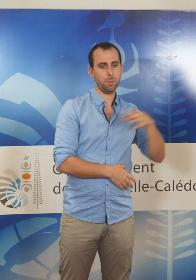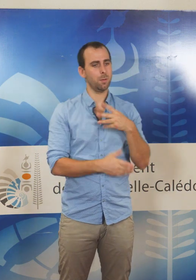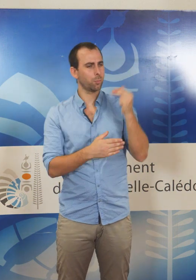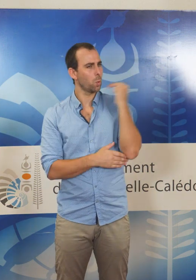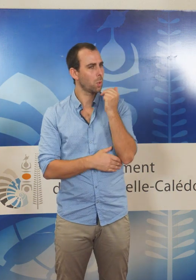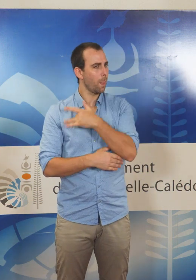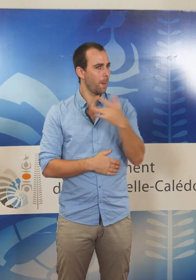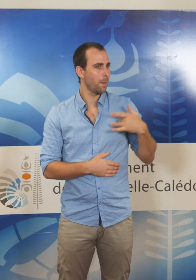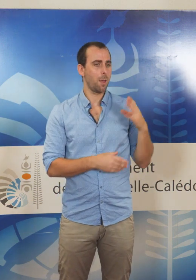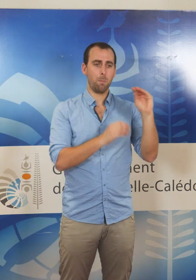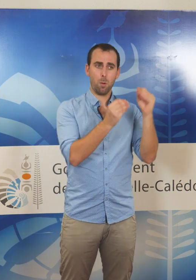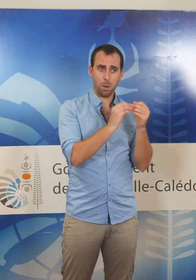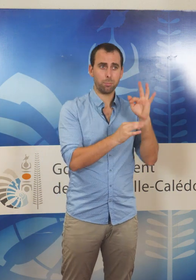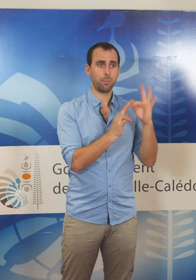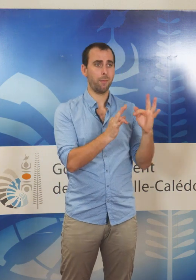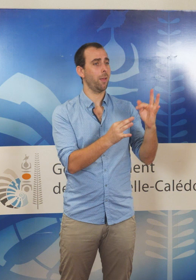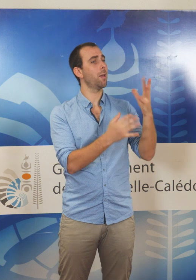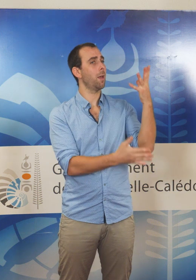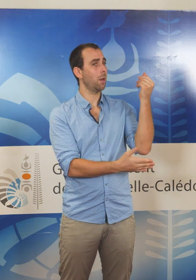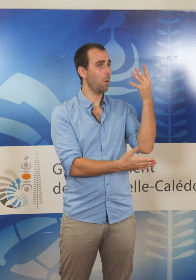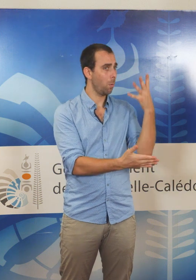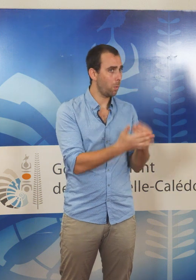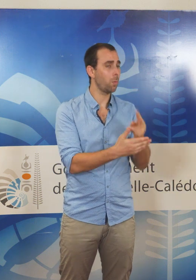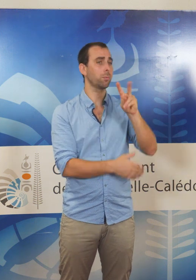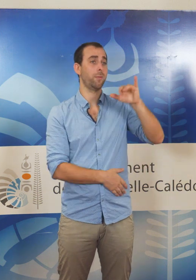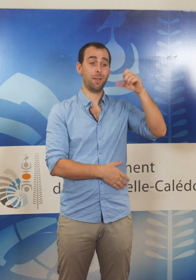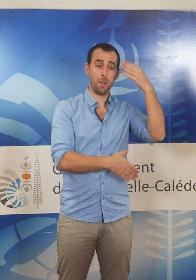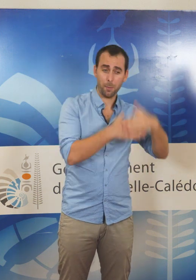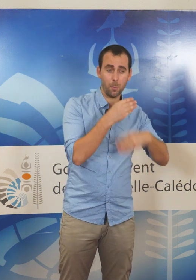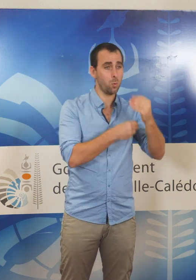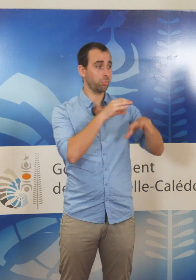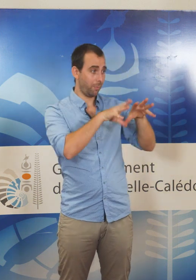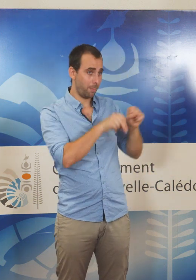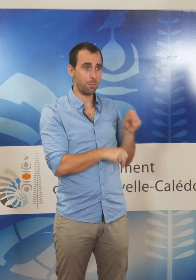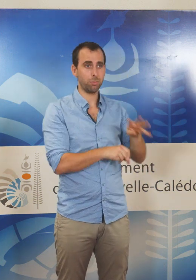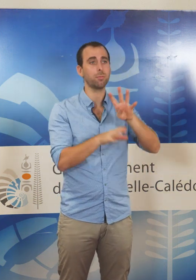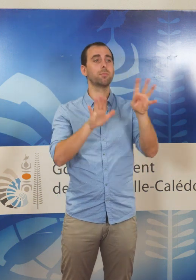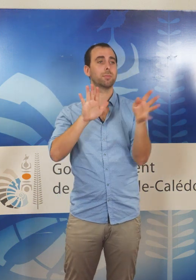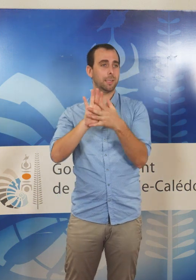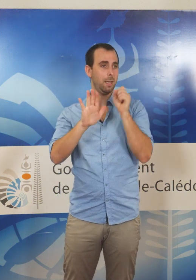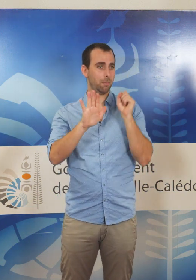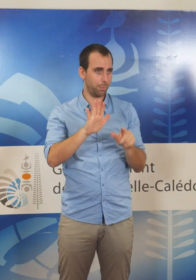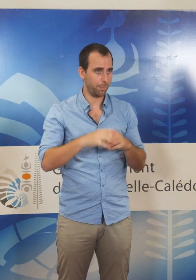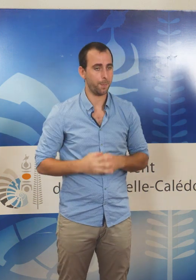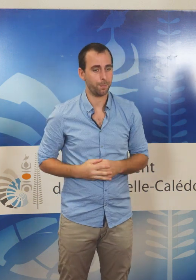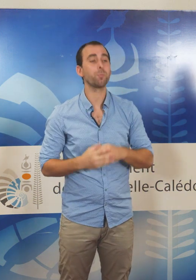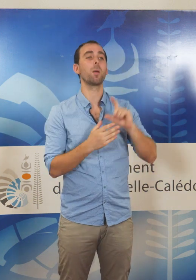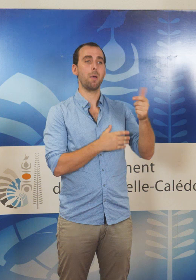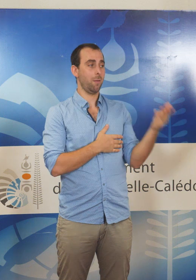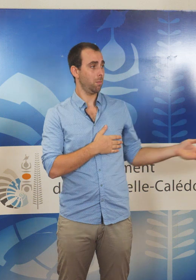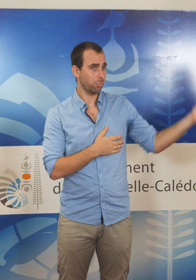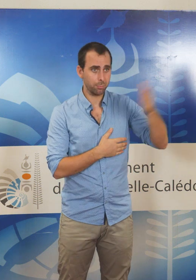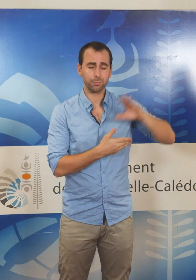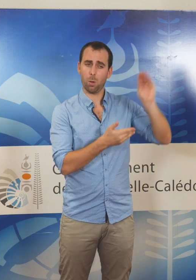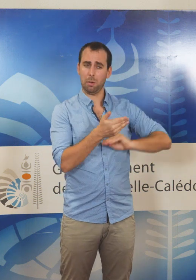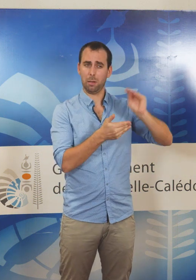problèmes financiers et des familles. C'est à partir de ces critères-là que, suite au fait que ces personnes aient rempli un formulaire en indiquant les